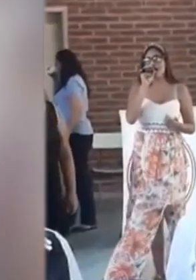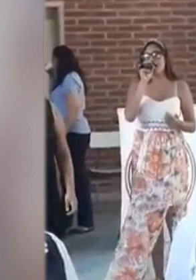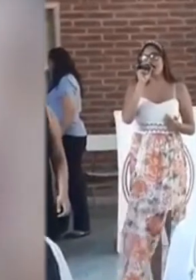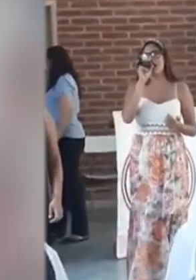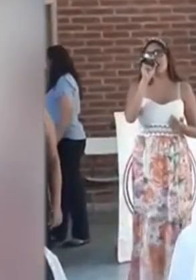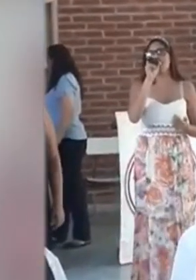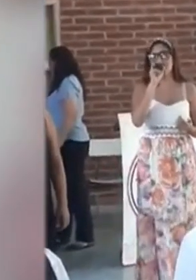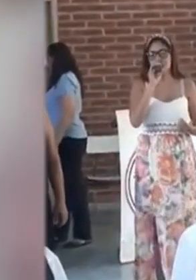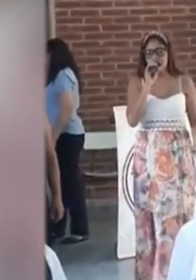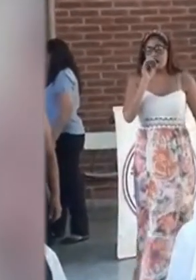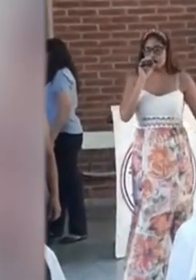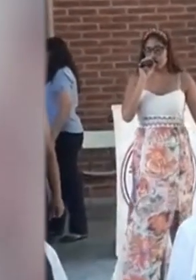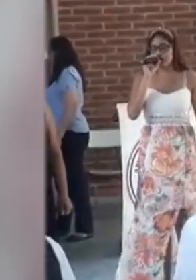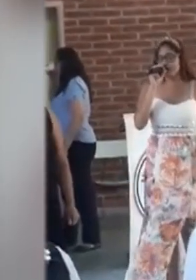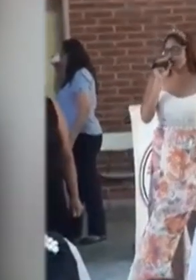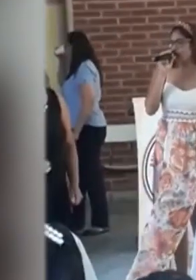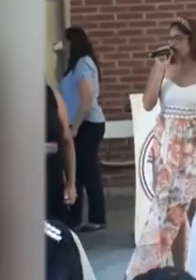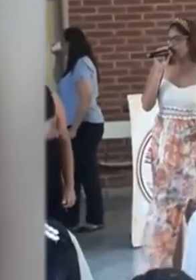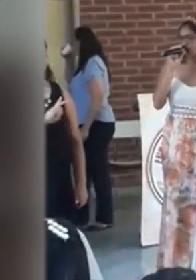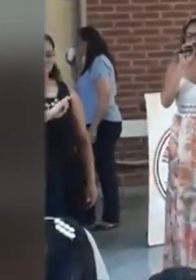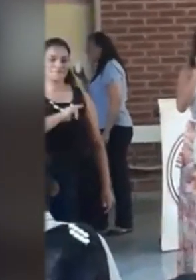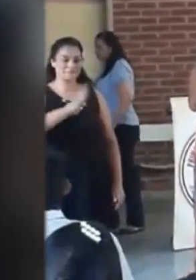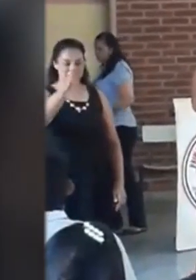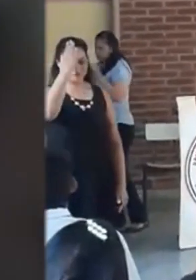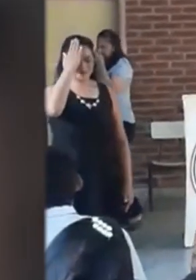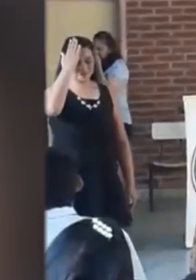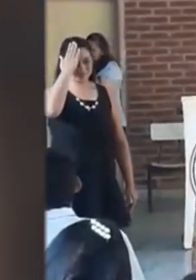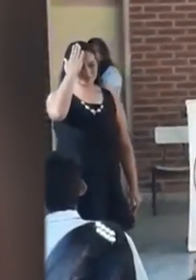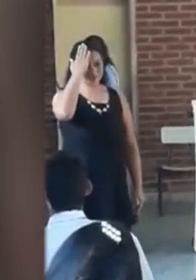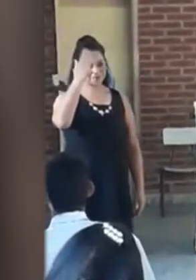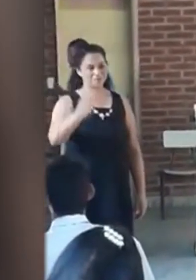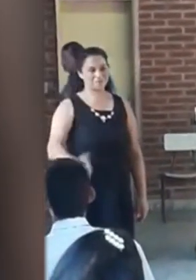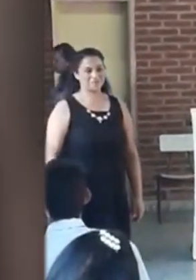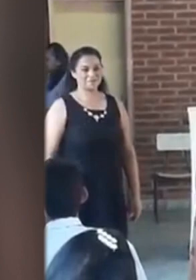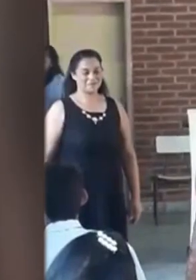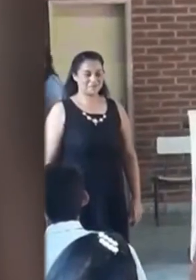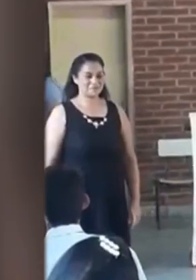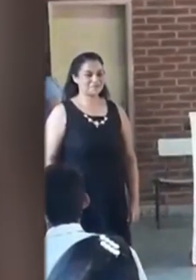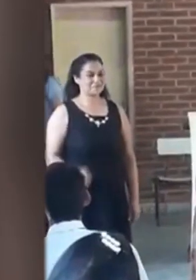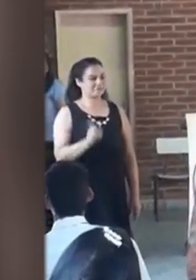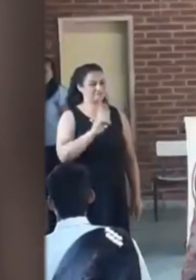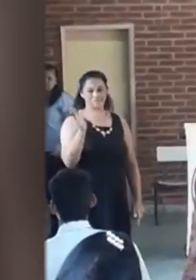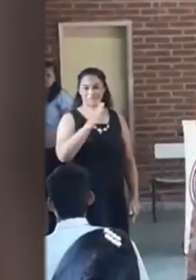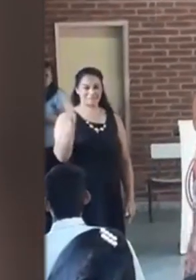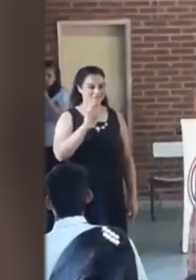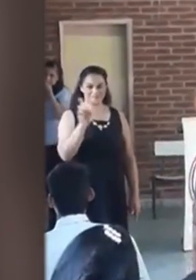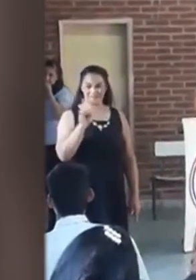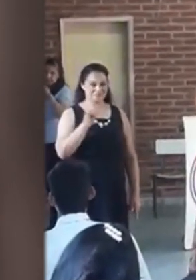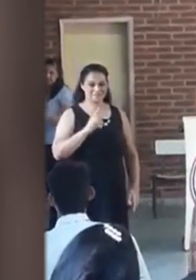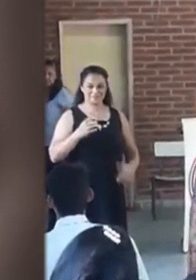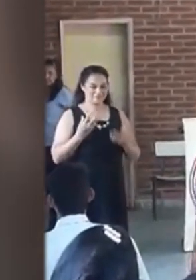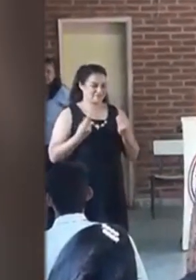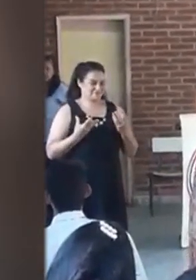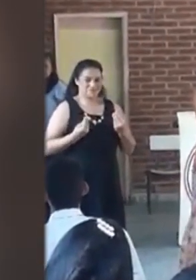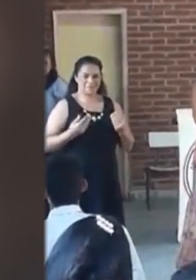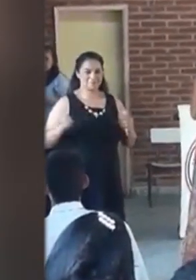va adaptando a lo que es cómo se dice en Paraguay tal o cual palabra. Entiendo. Hay muchos lugares